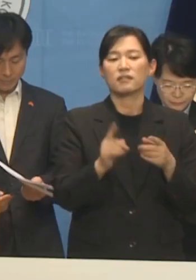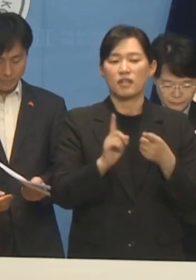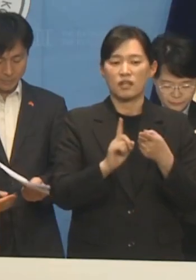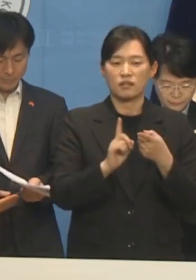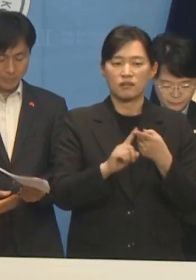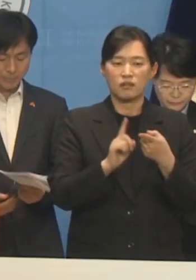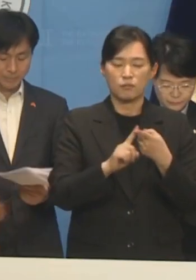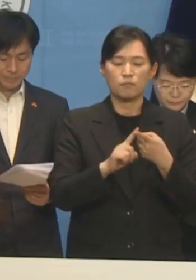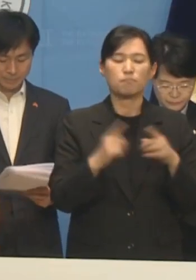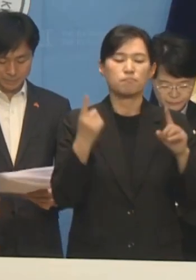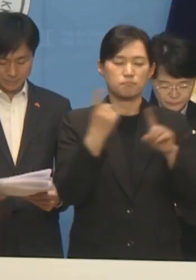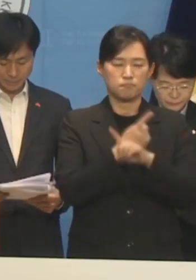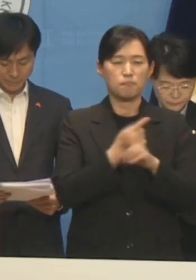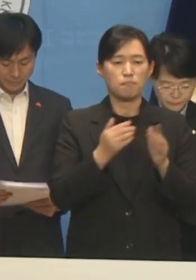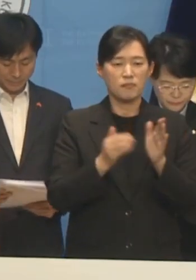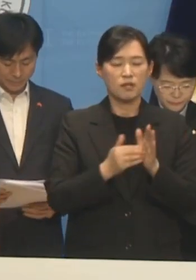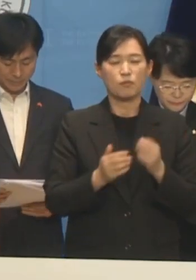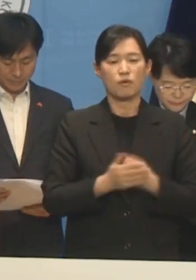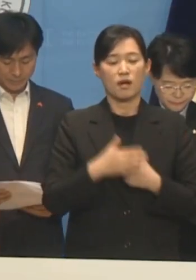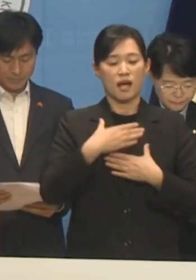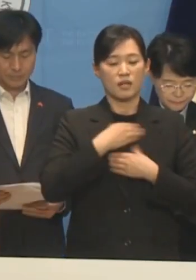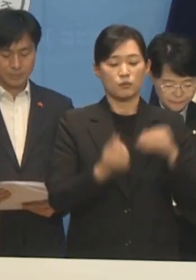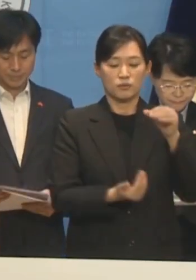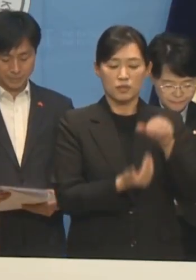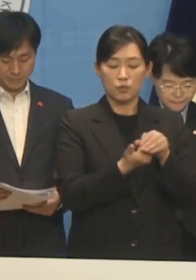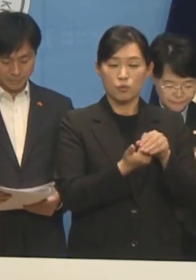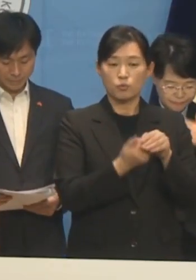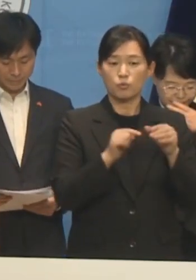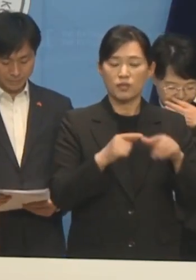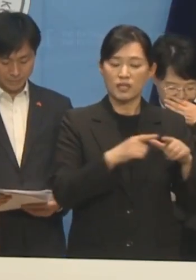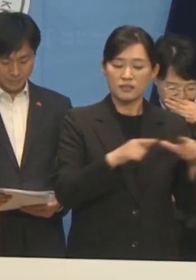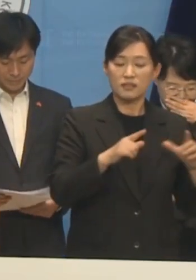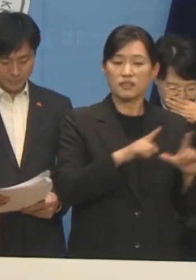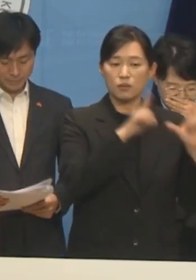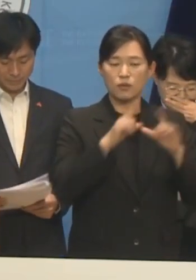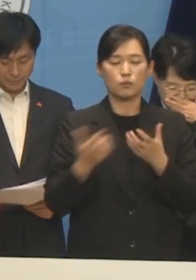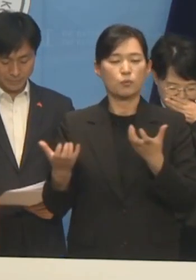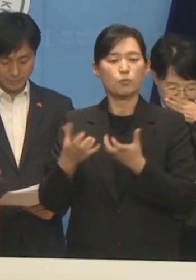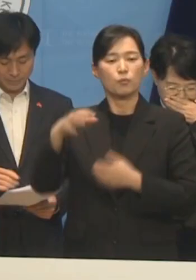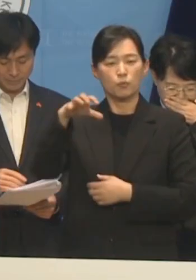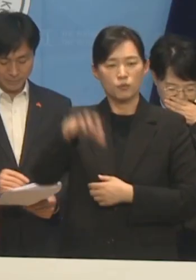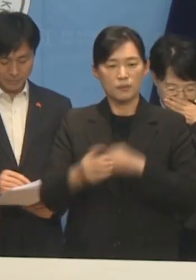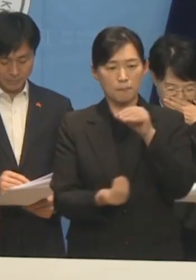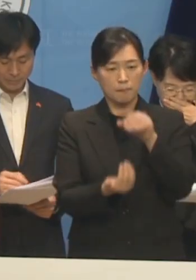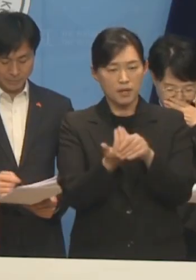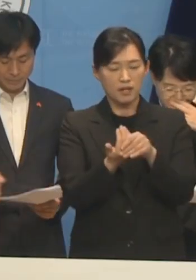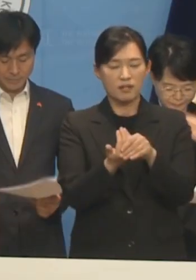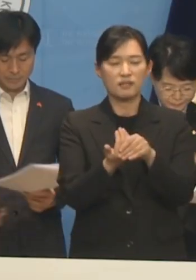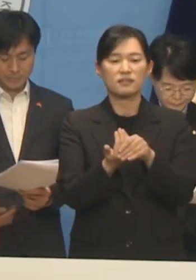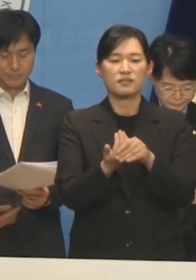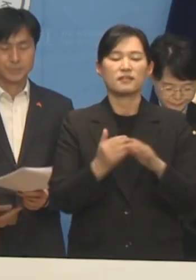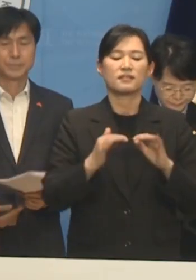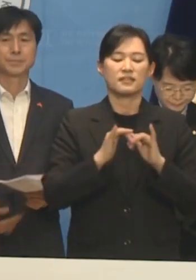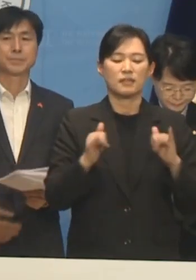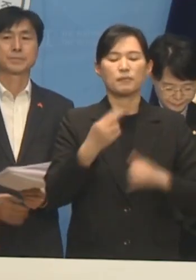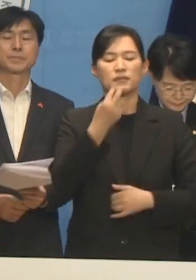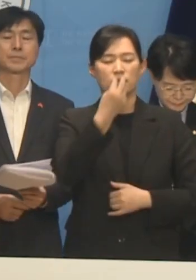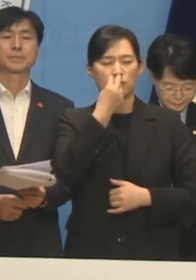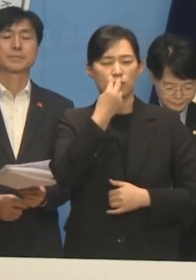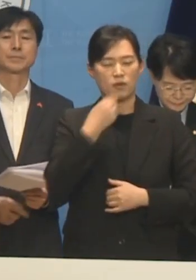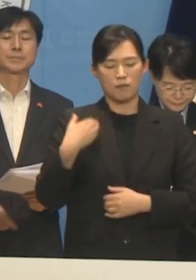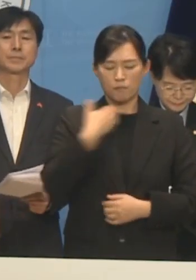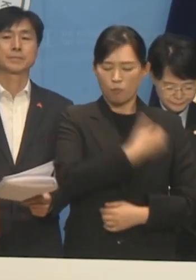개념으로 재정의하고 안전사고의 범위도 일상생활과 노동 현장에서 발생하는 사람의